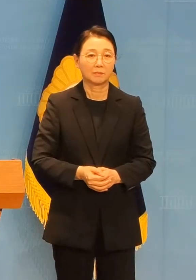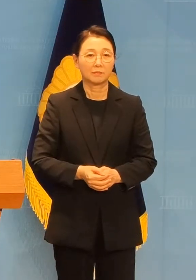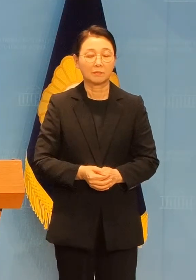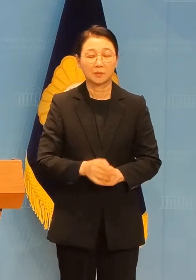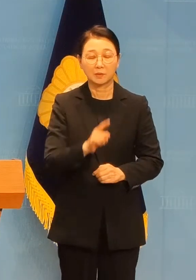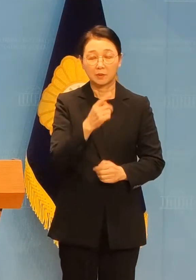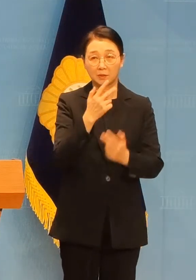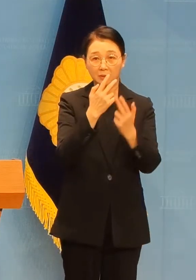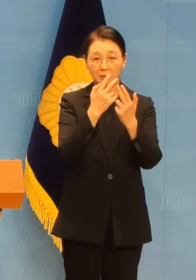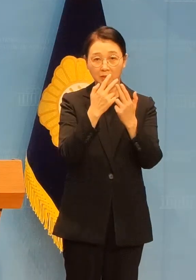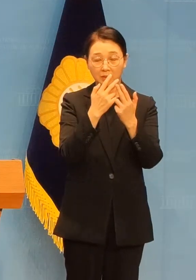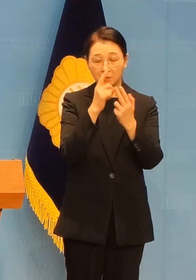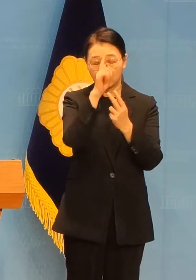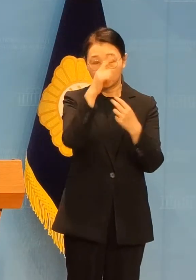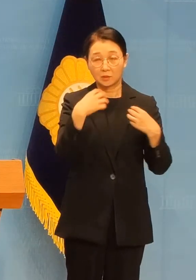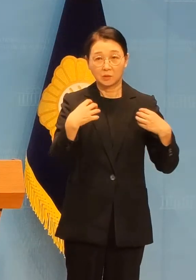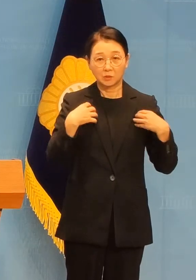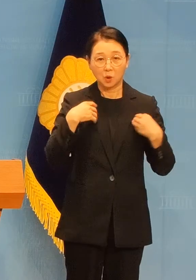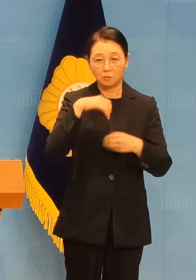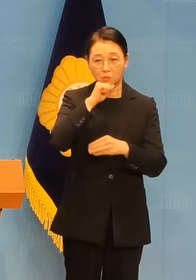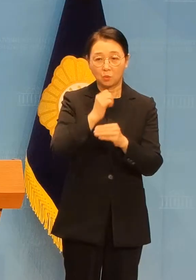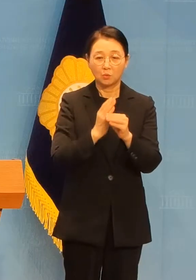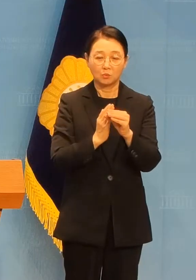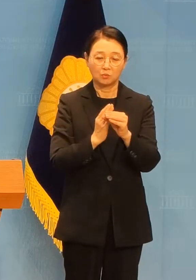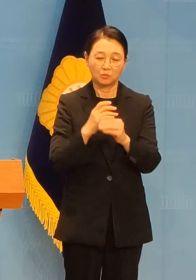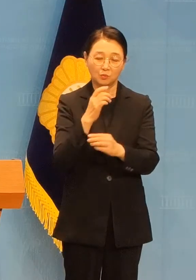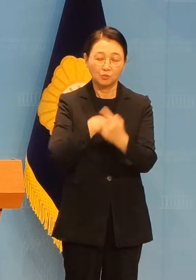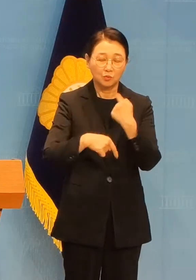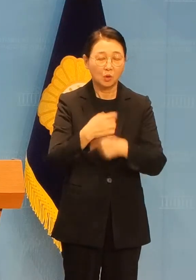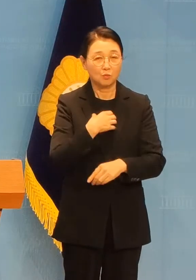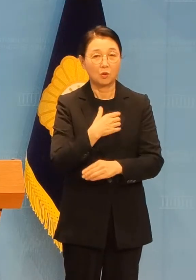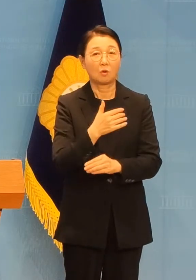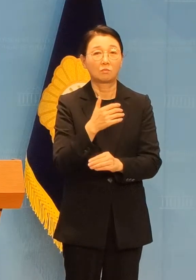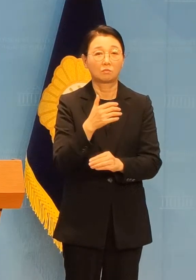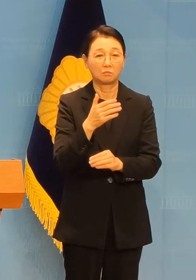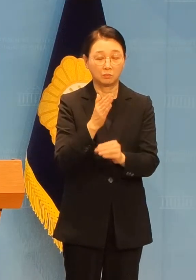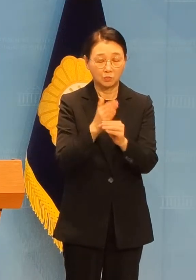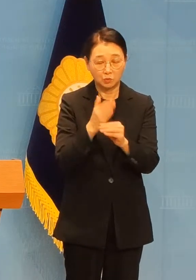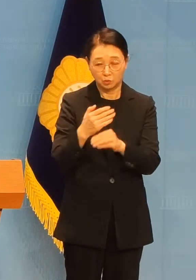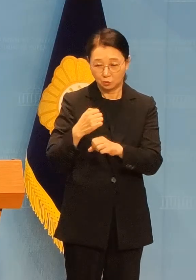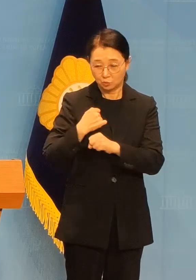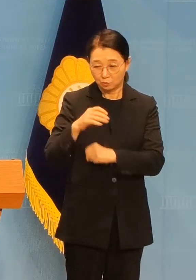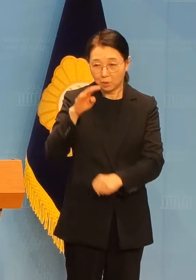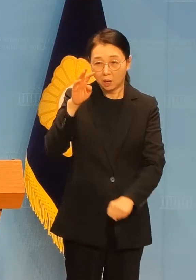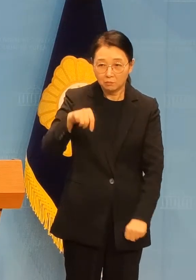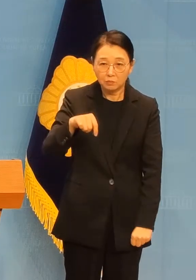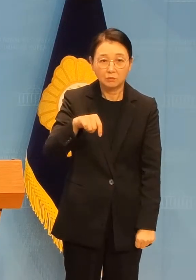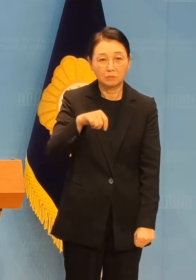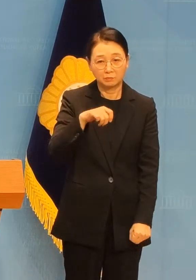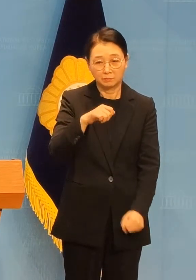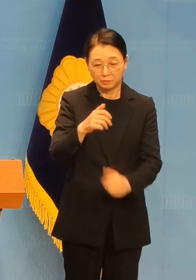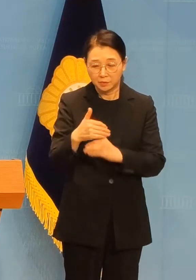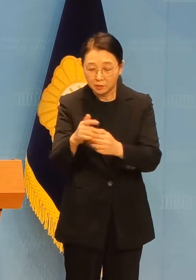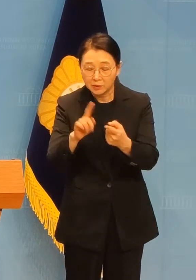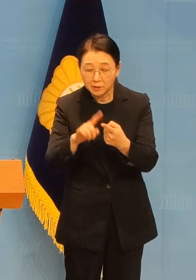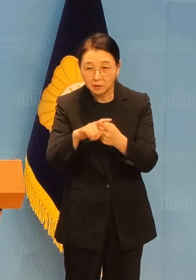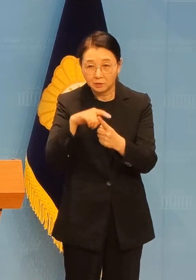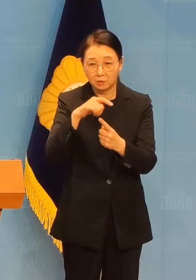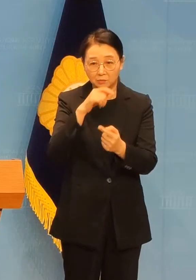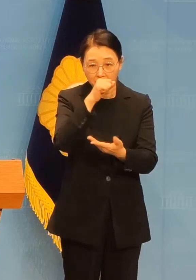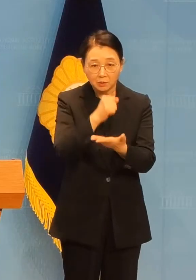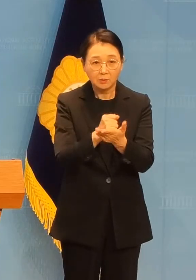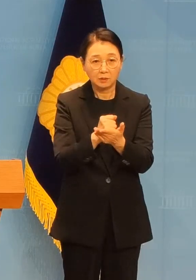정부의 재정 운영이 위험 수위를 넘고 있습니다. 국방부가 절차에 따라 정상적으로 예산을